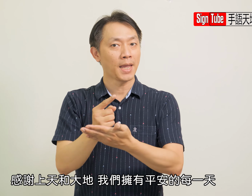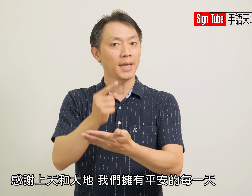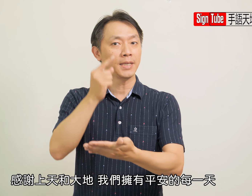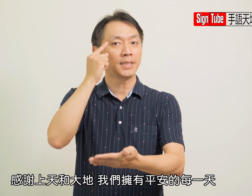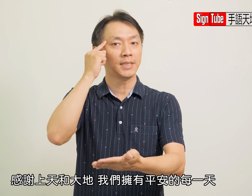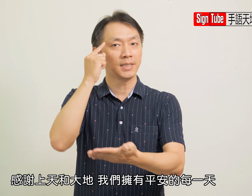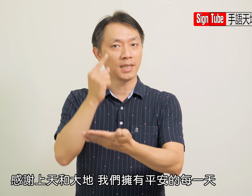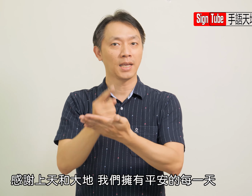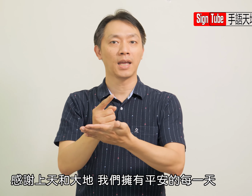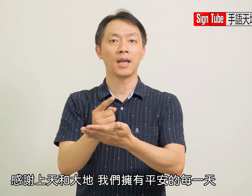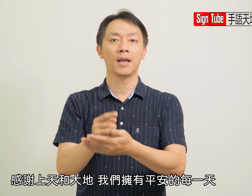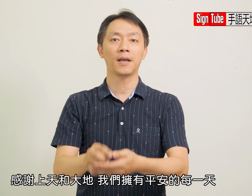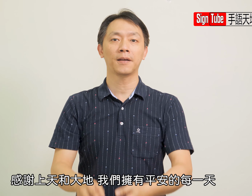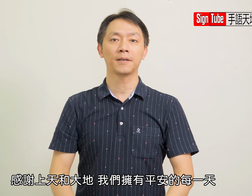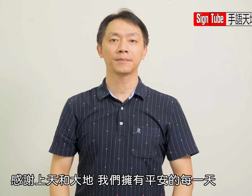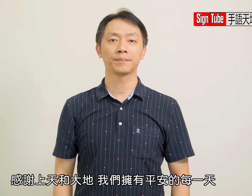每一天。